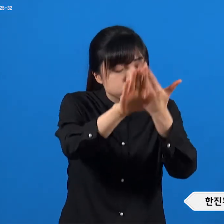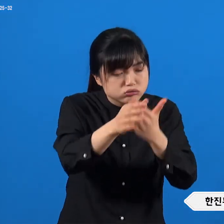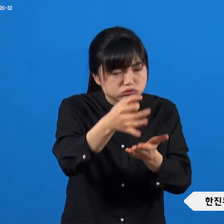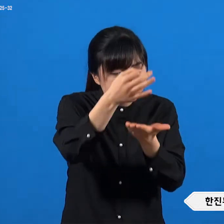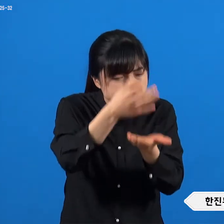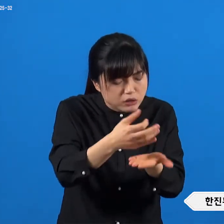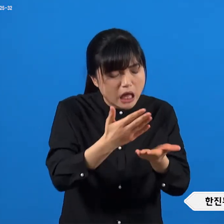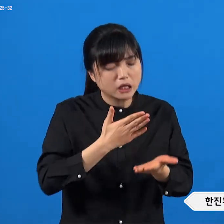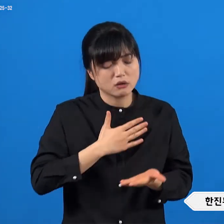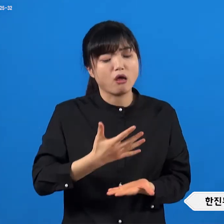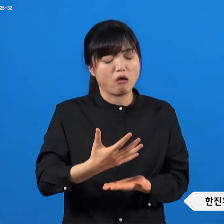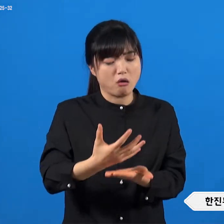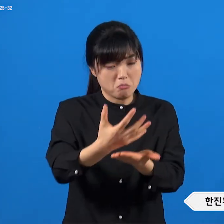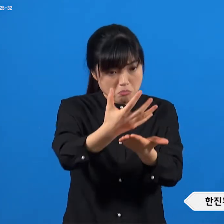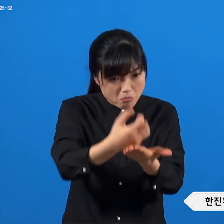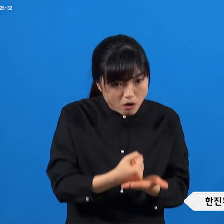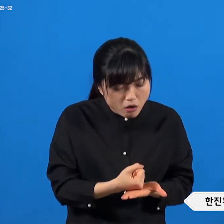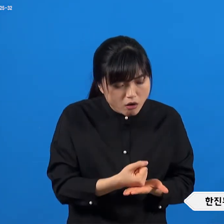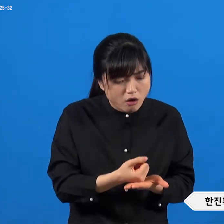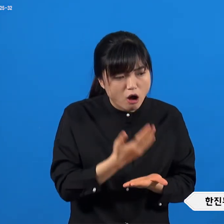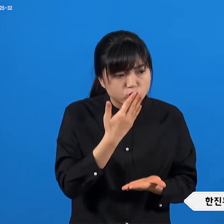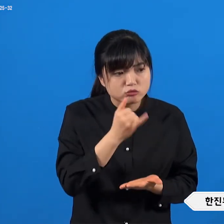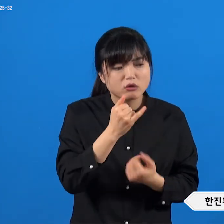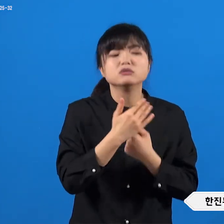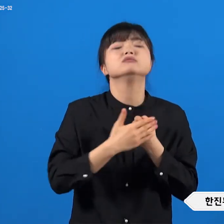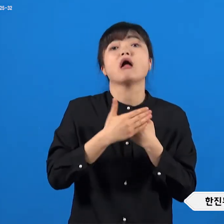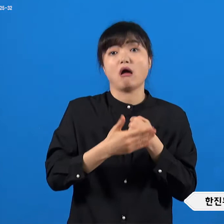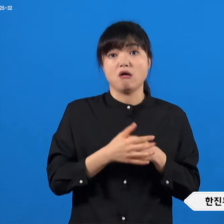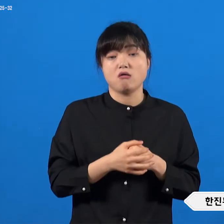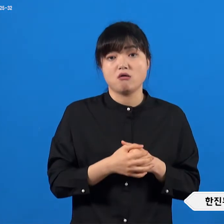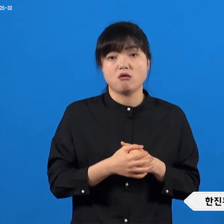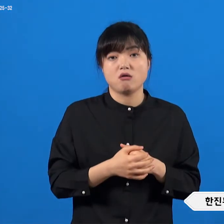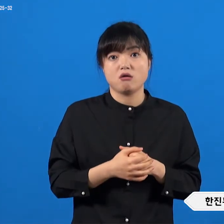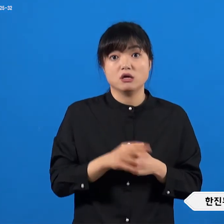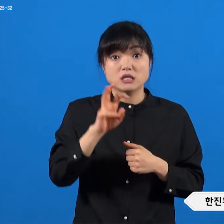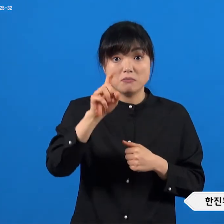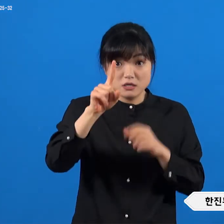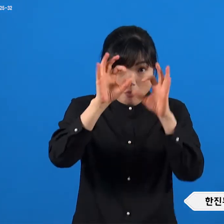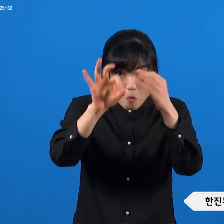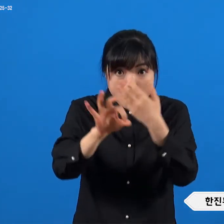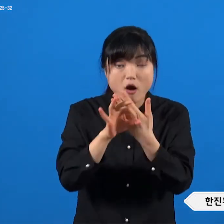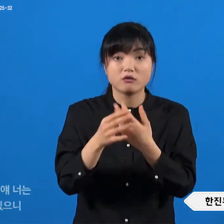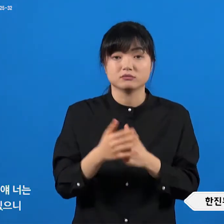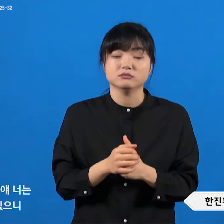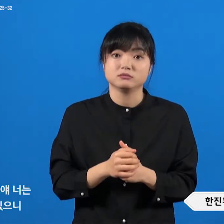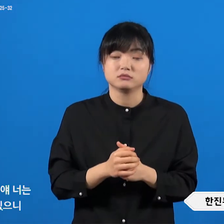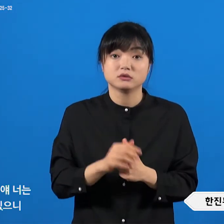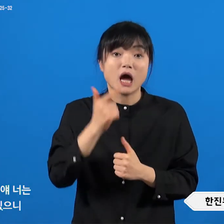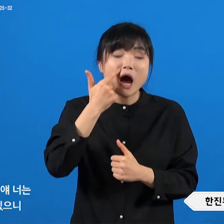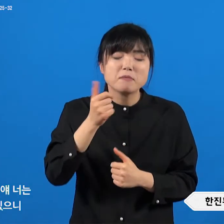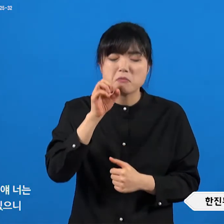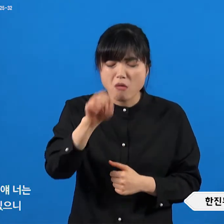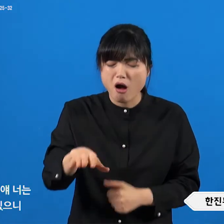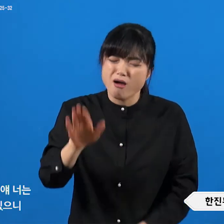그 유산은 다 자기 차지가 되는 그것도 은혜입니다. 31절에 보면 아버지가 이르되